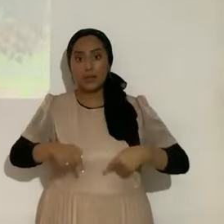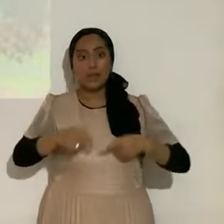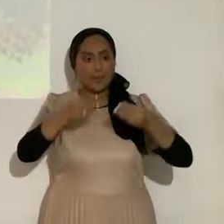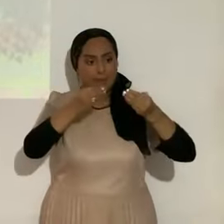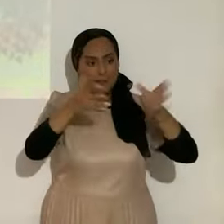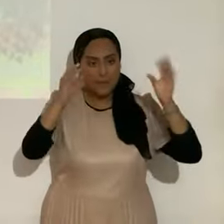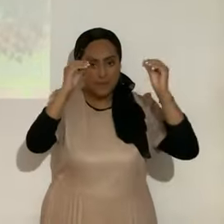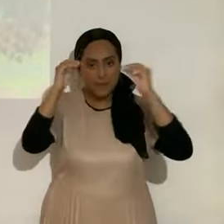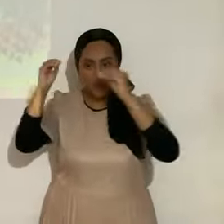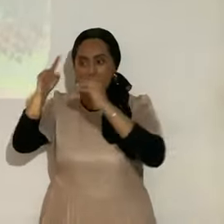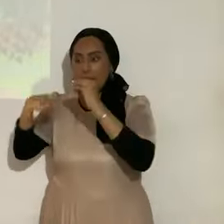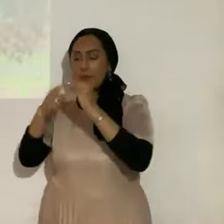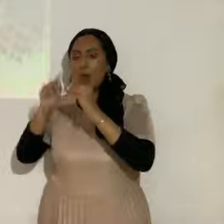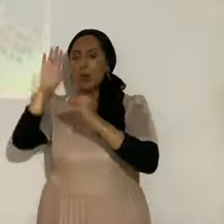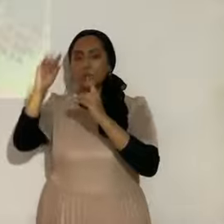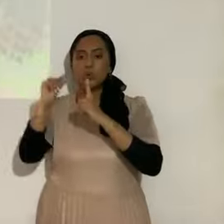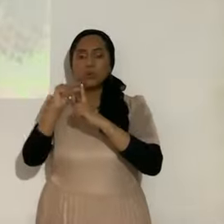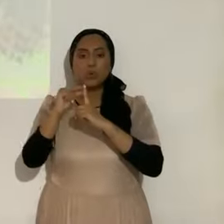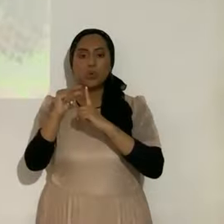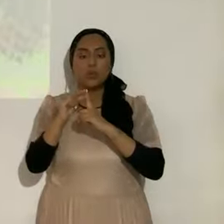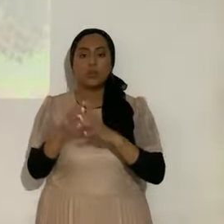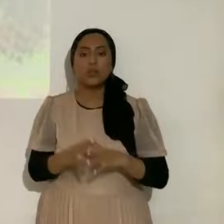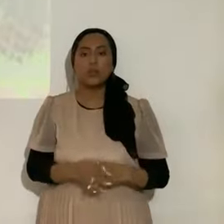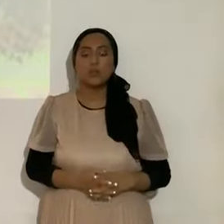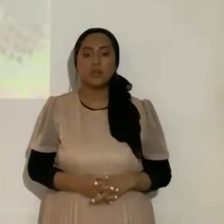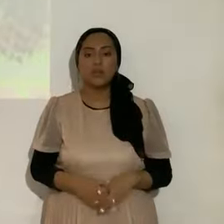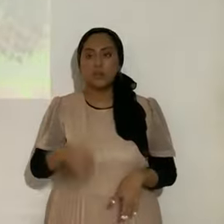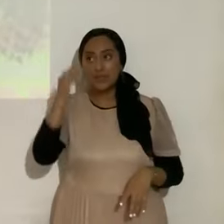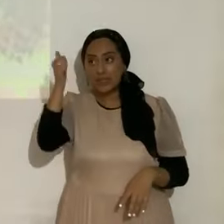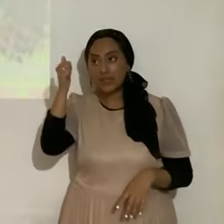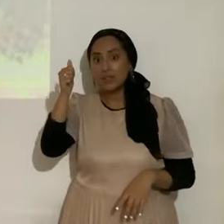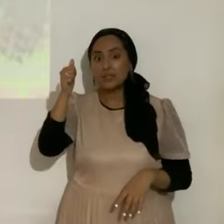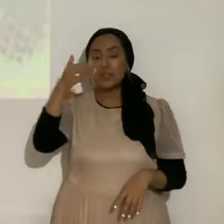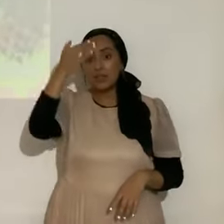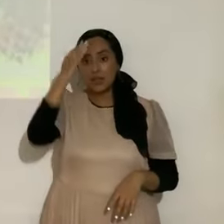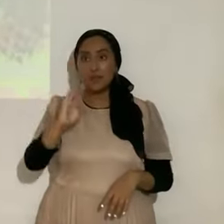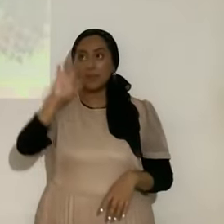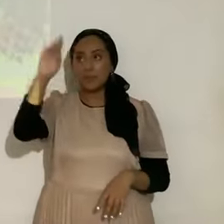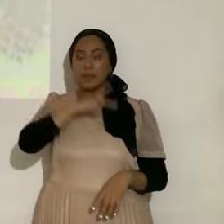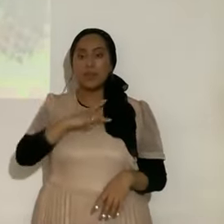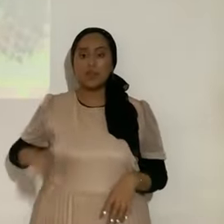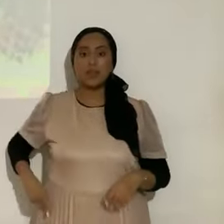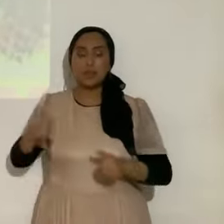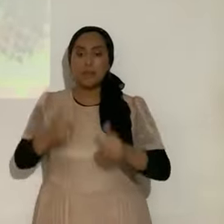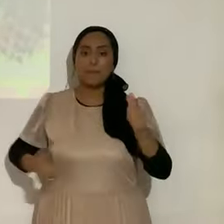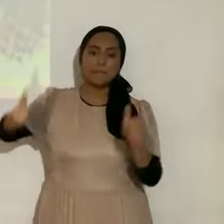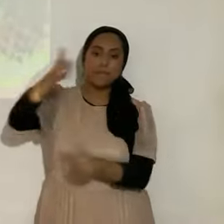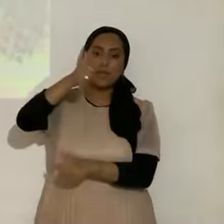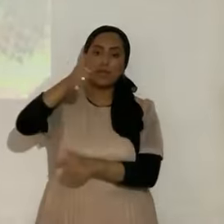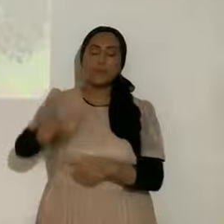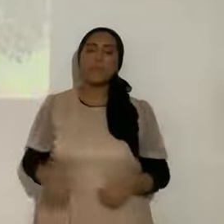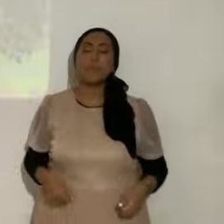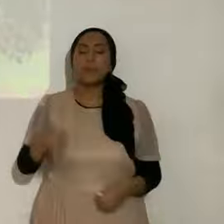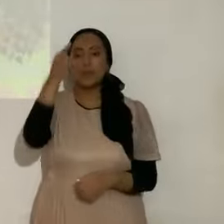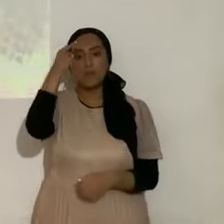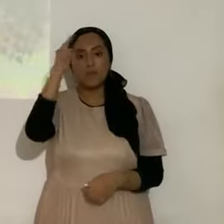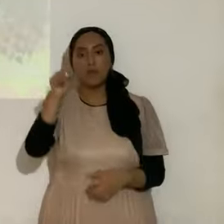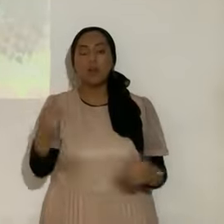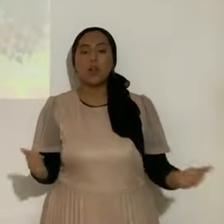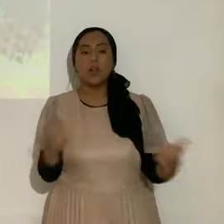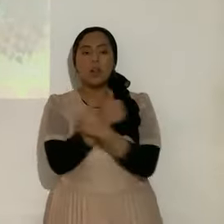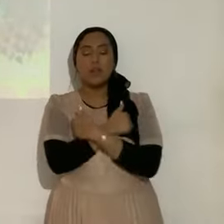sus grandezas como hombre, bendito. Pero Él es Elohim. Él es Yahweh. Él es el Rey de Reyes. Entonces, por amor